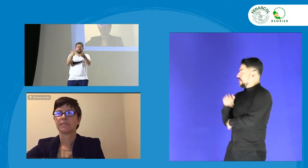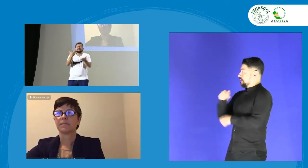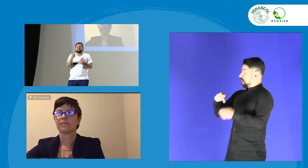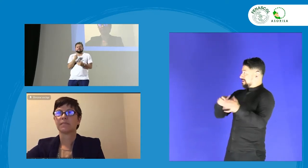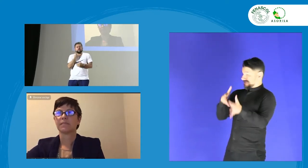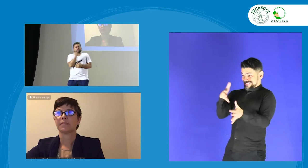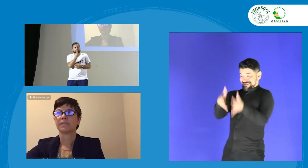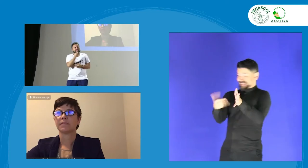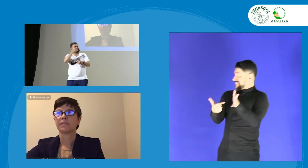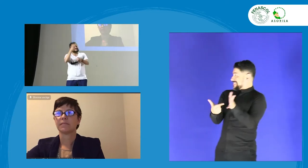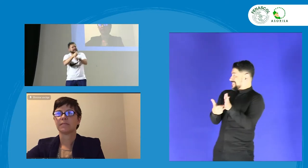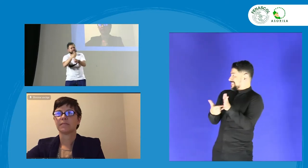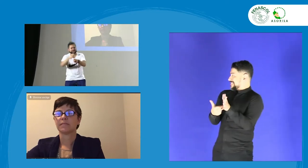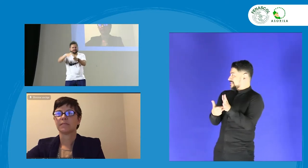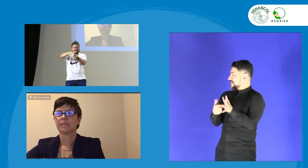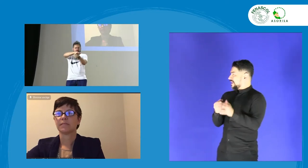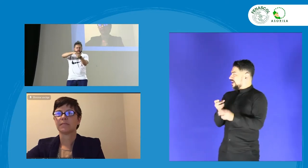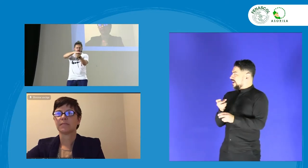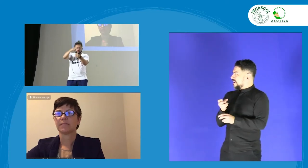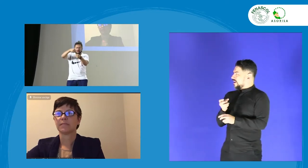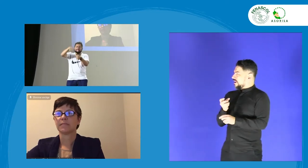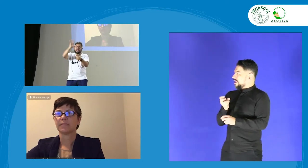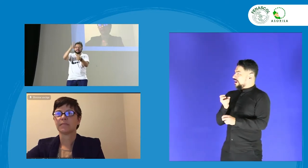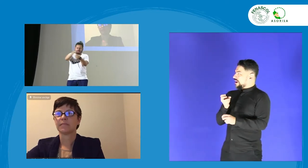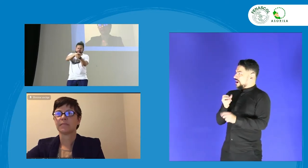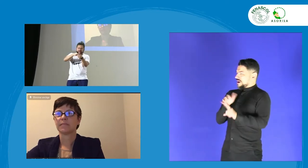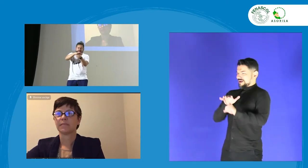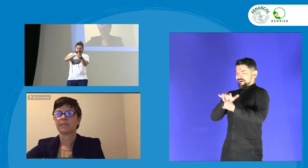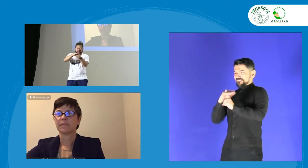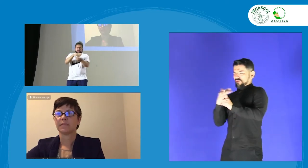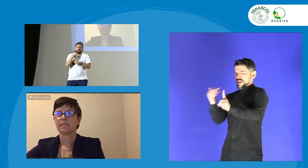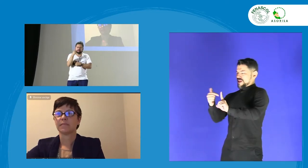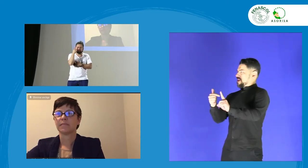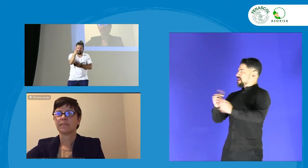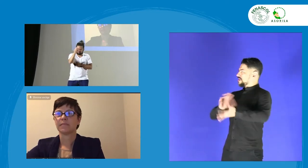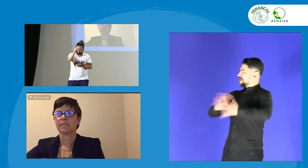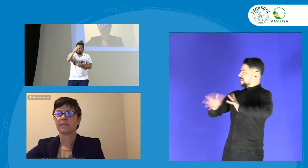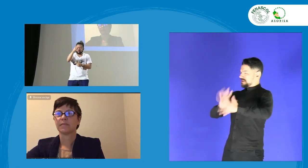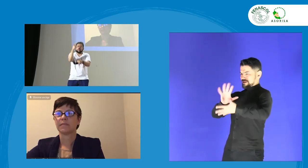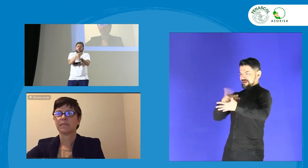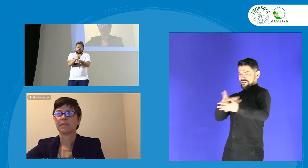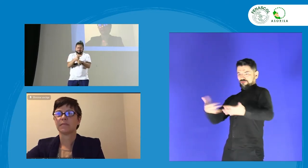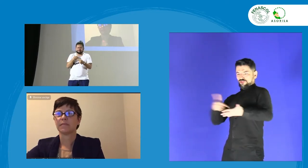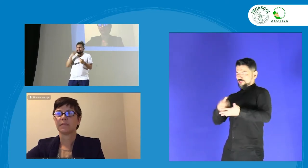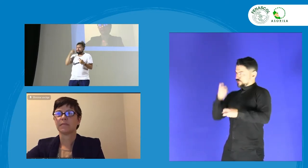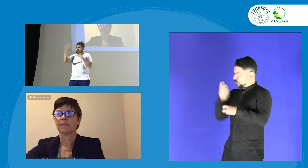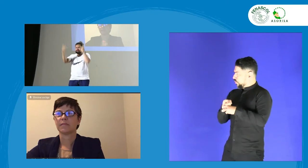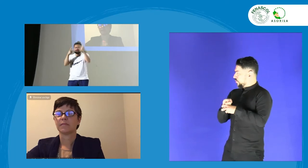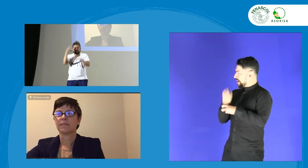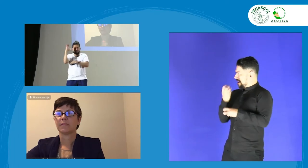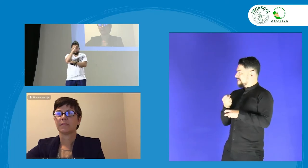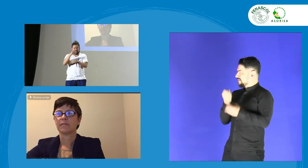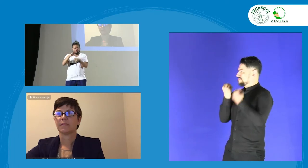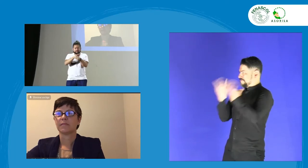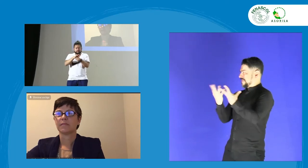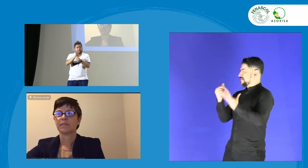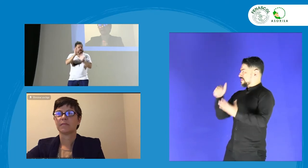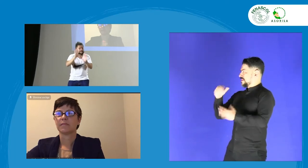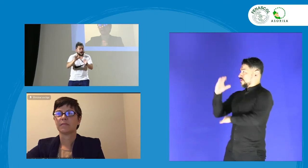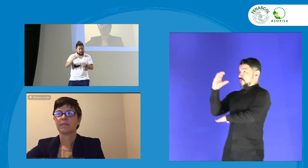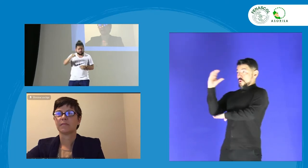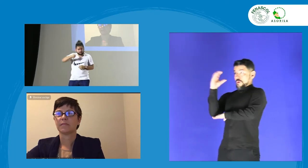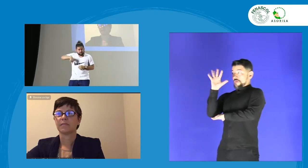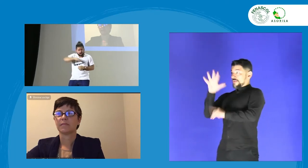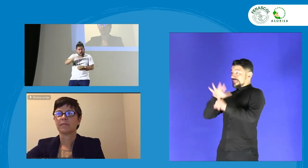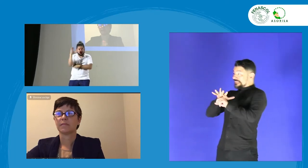porque está hablando más de la lengua de señas. Es un contexto un poco complejo y es lo que sea, las dificultades que hay en este contexto